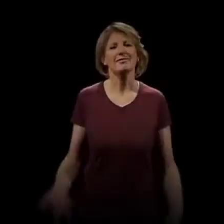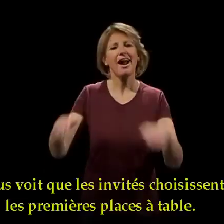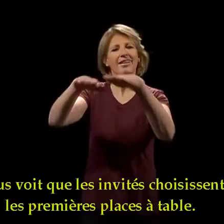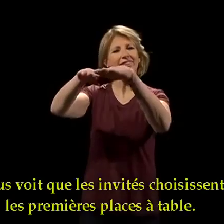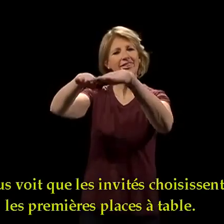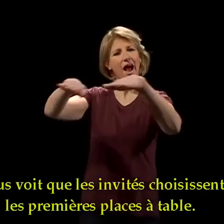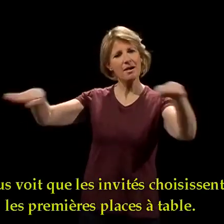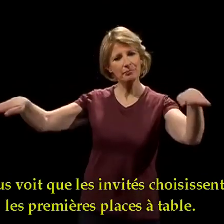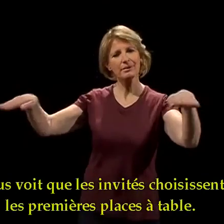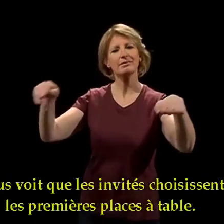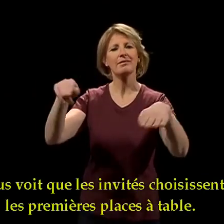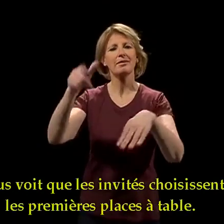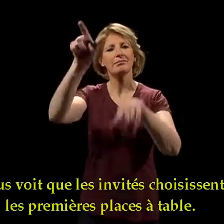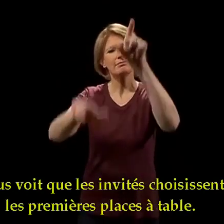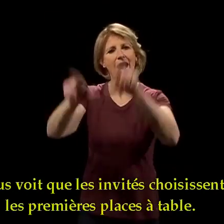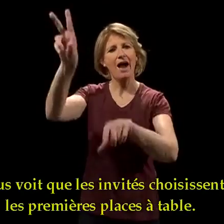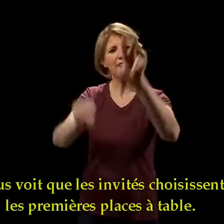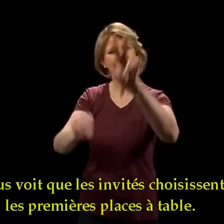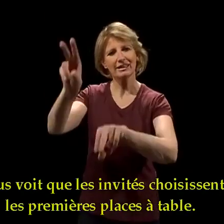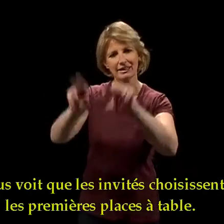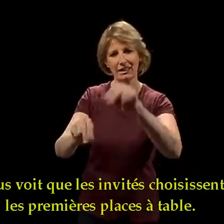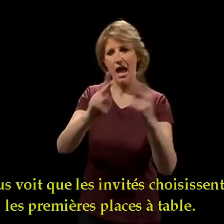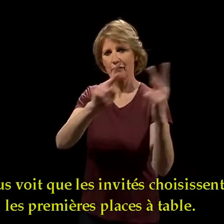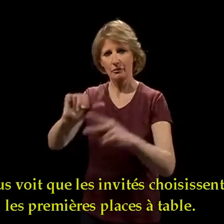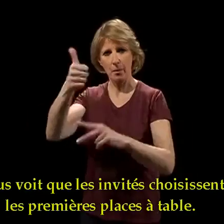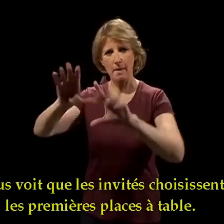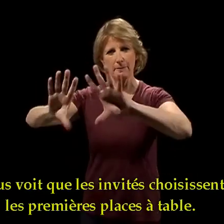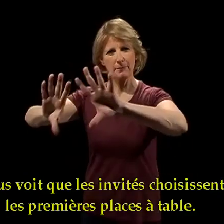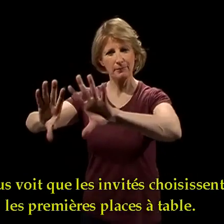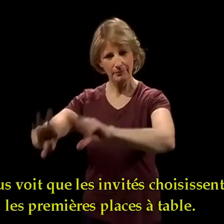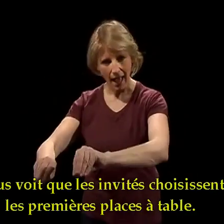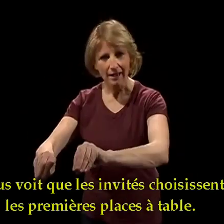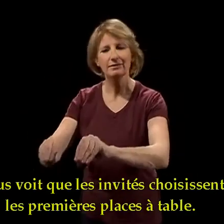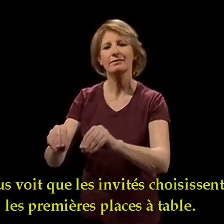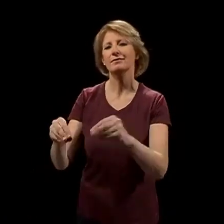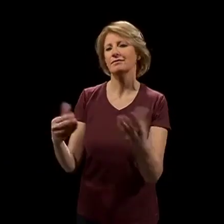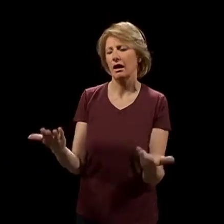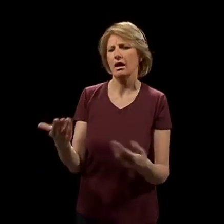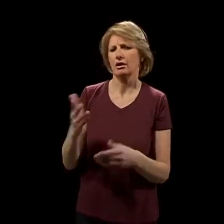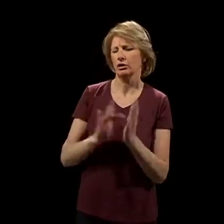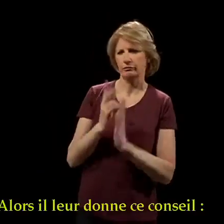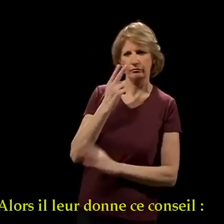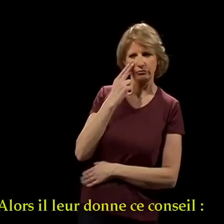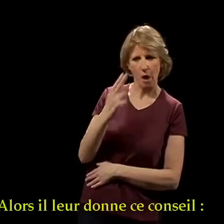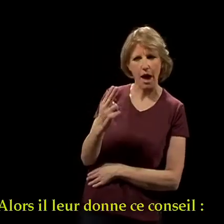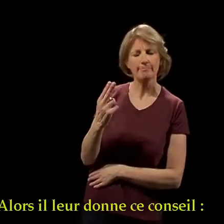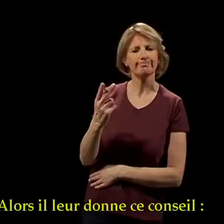Jésus voit que les invités choisissent les premières places à table. Alors il leur donne ce